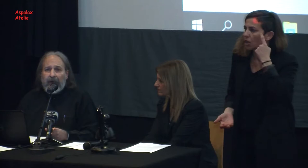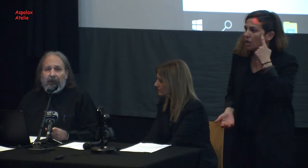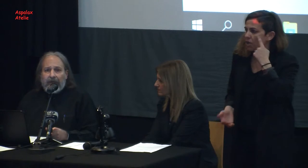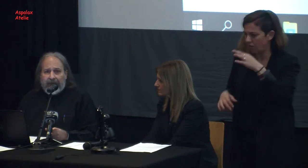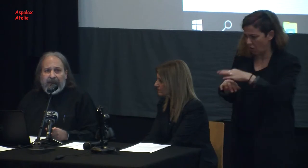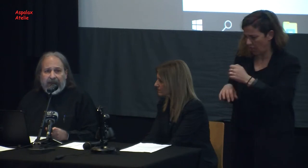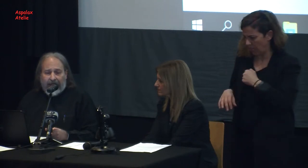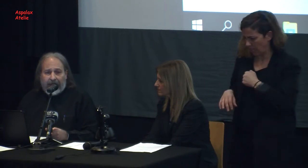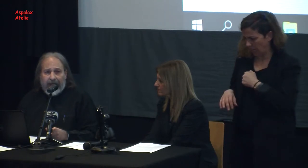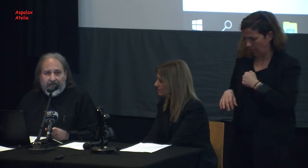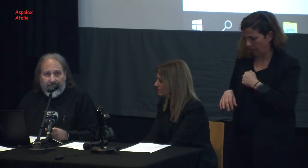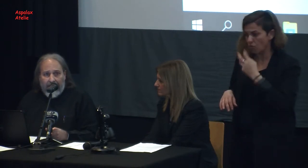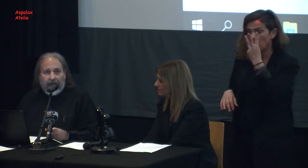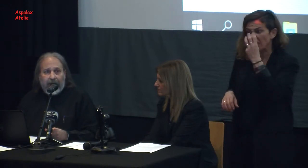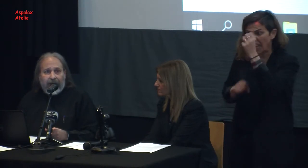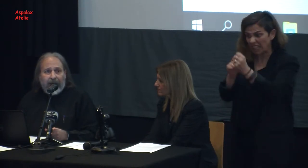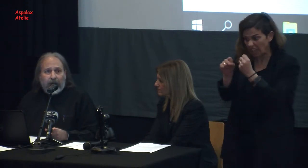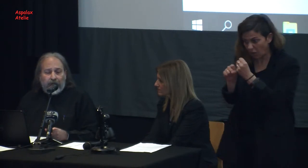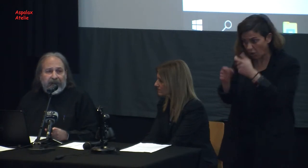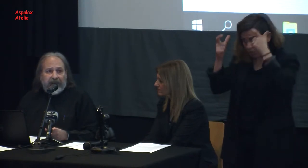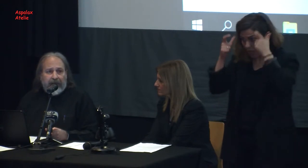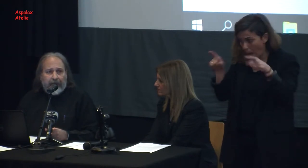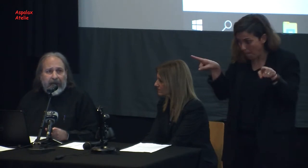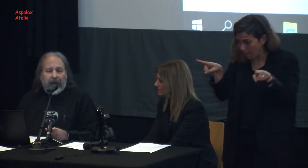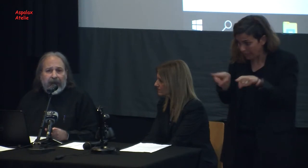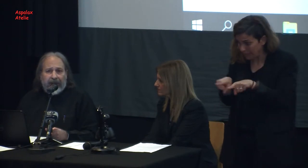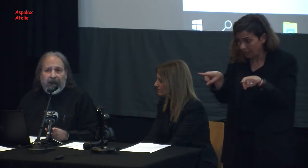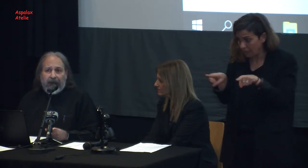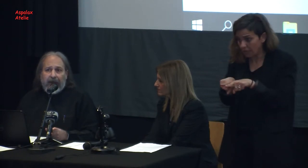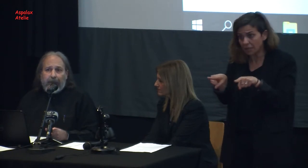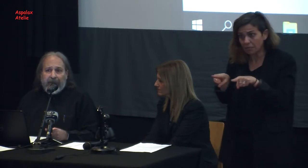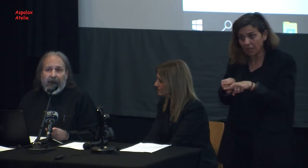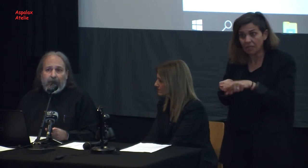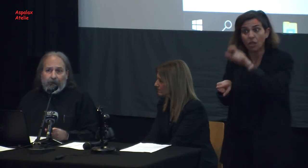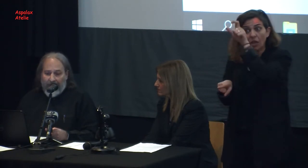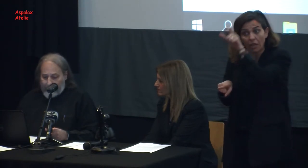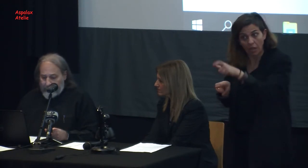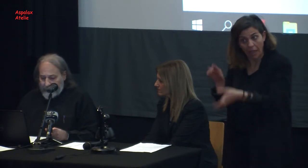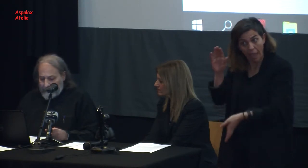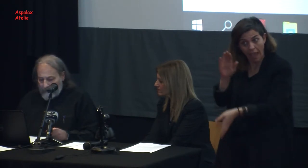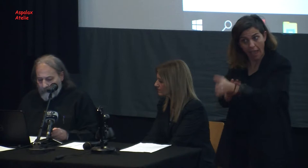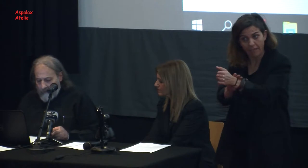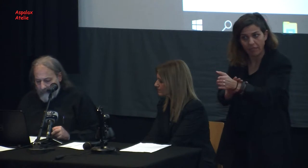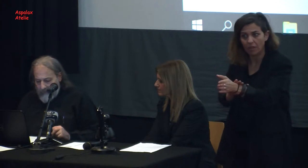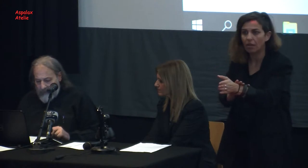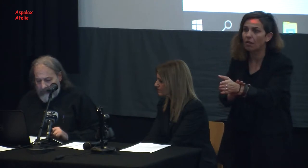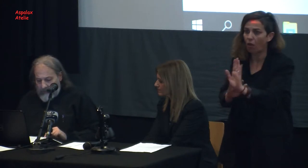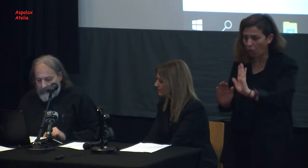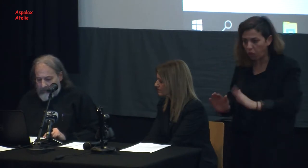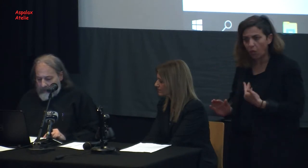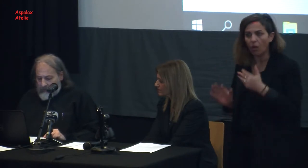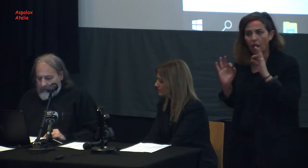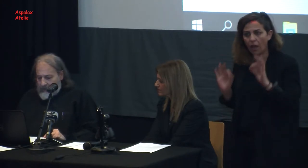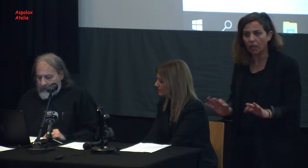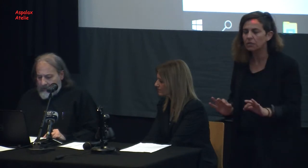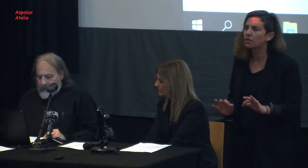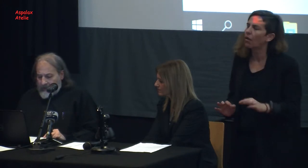μου 3 δεκαετίες και τούτη τη στιγμή δεν είναι πια κοντά μου.